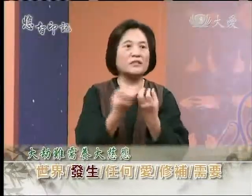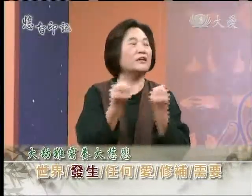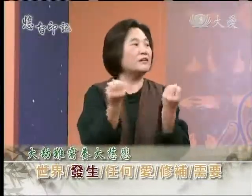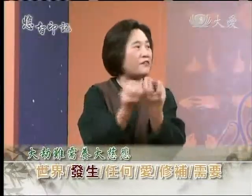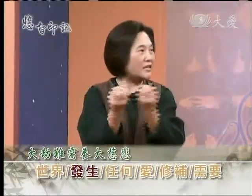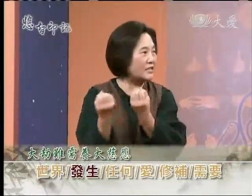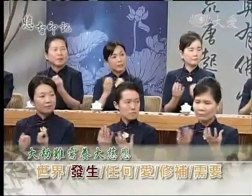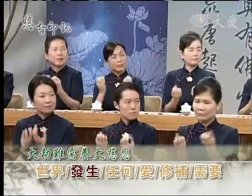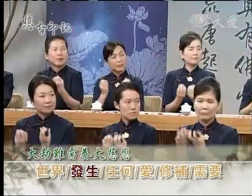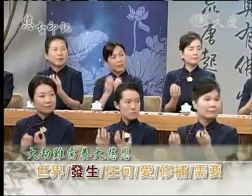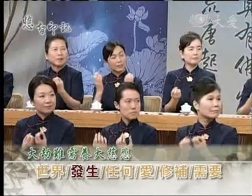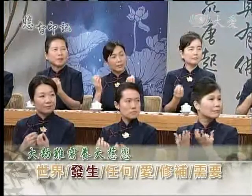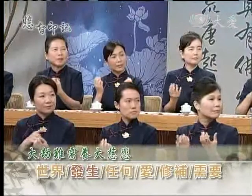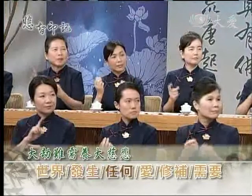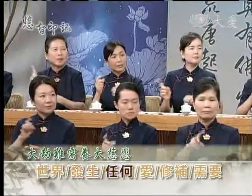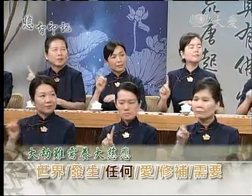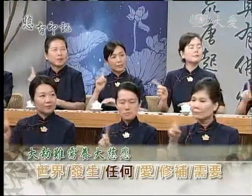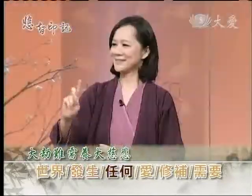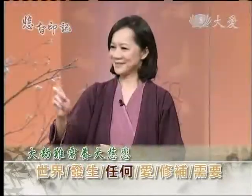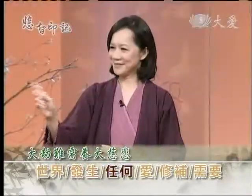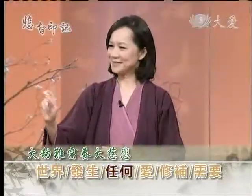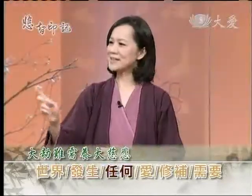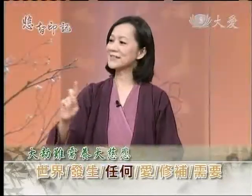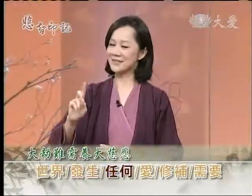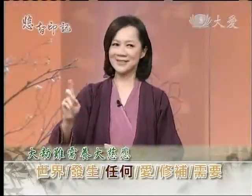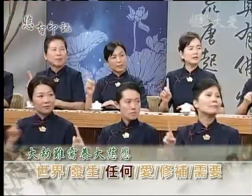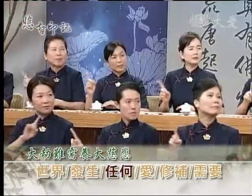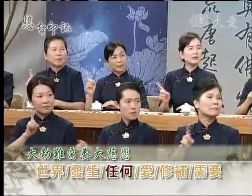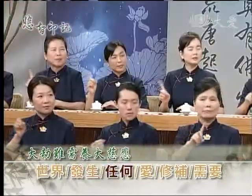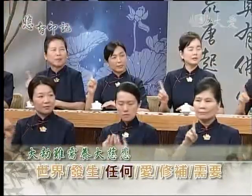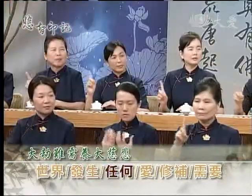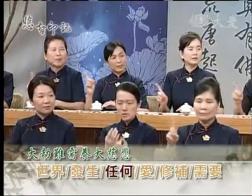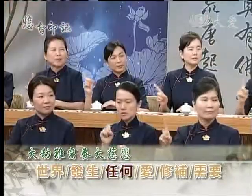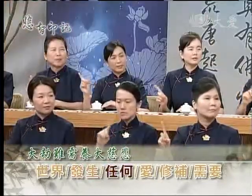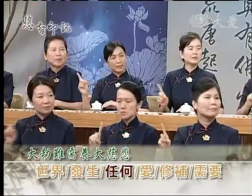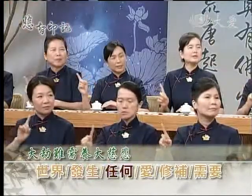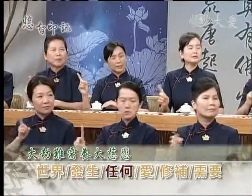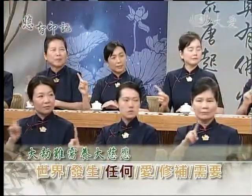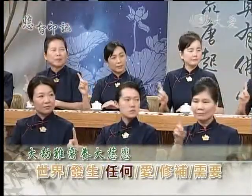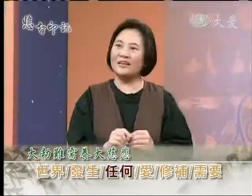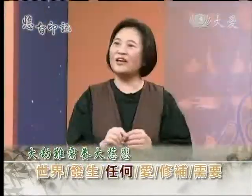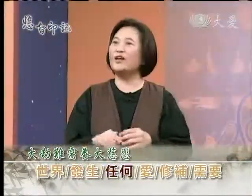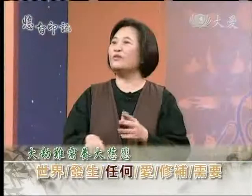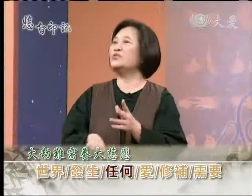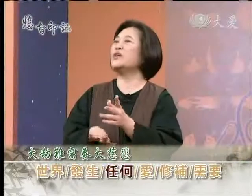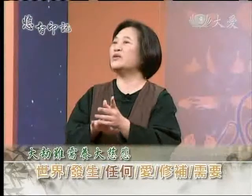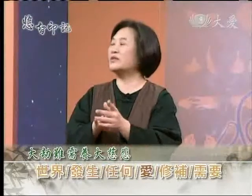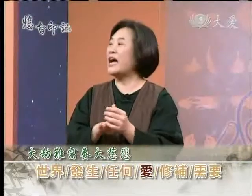是发生的这些劫难，不管任何的 发生的事情， 发生的这些事情，我们要怎么样呢？我们需要用大